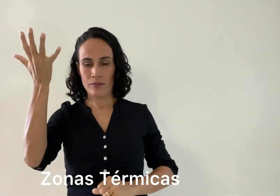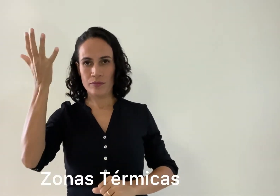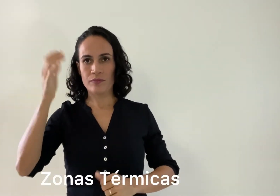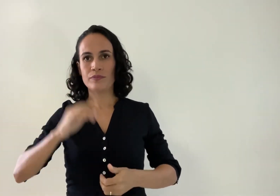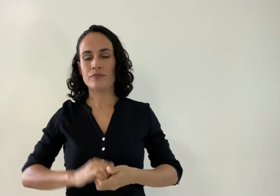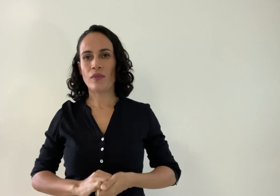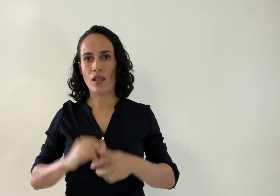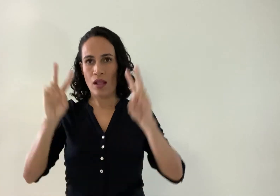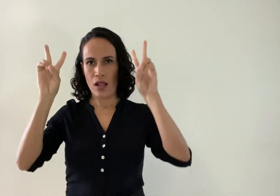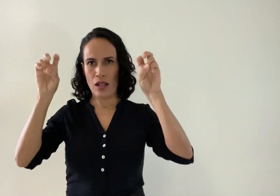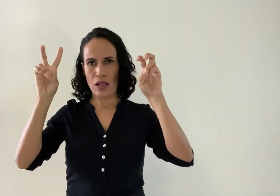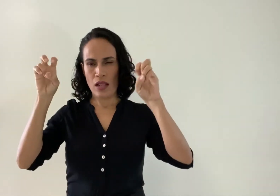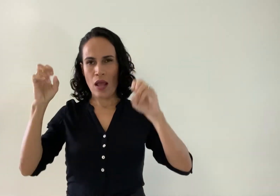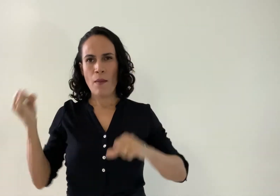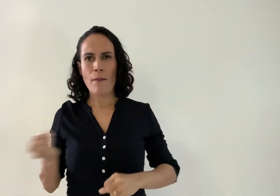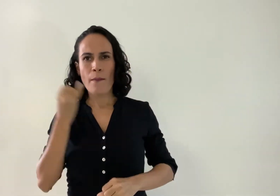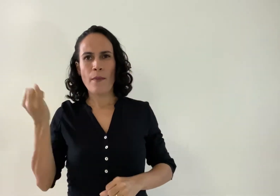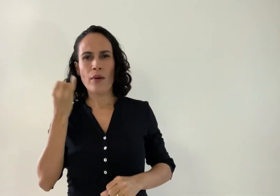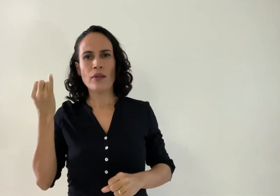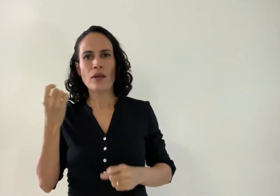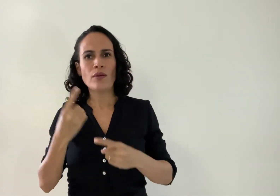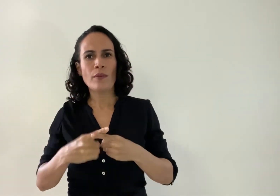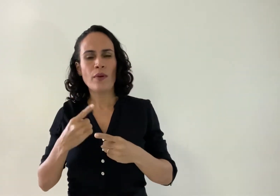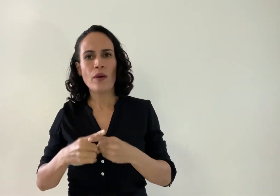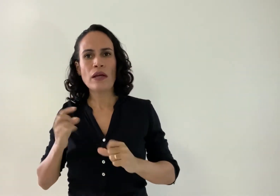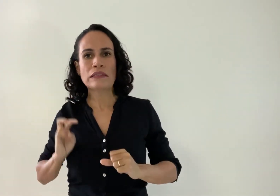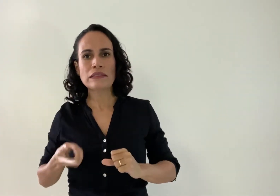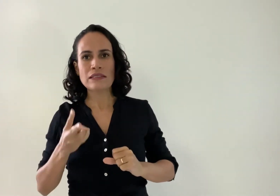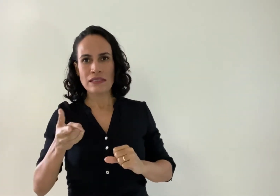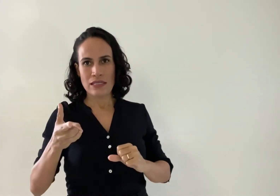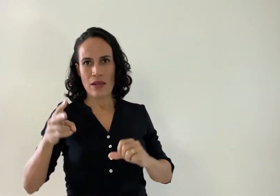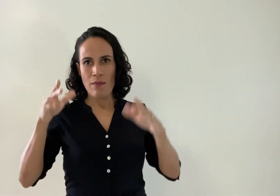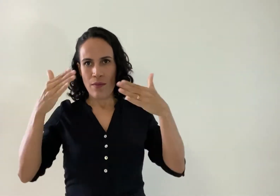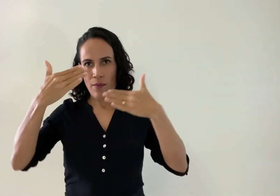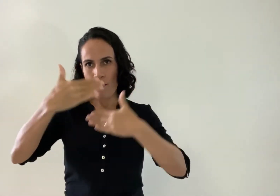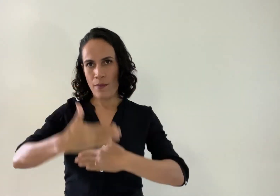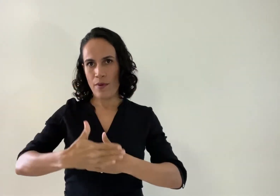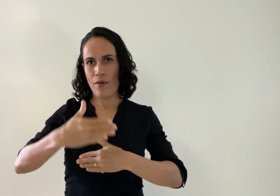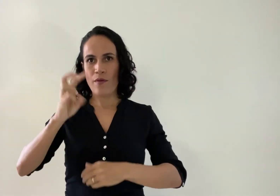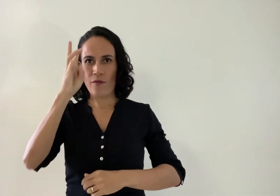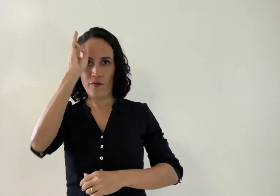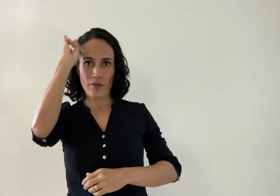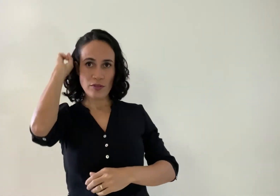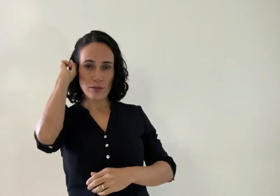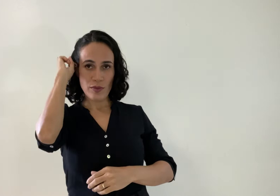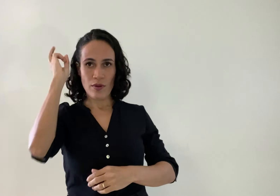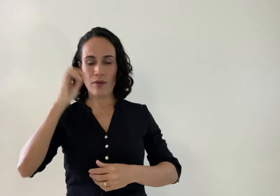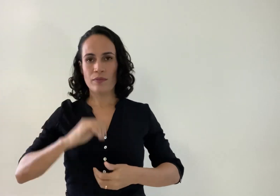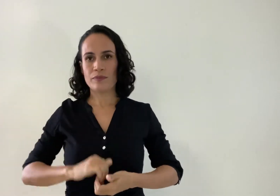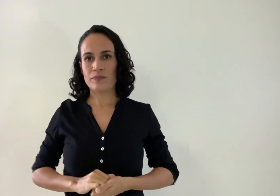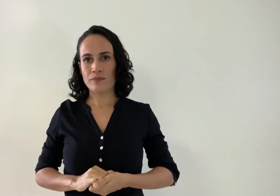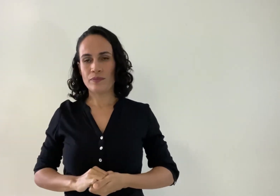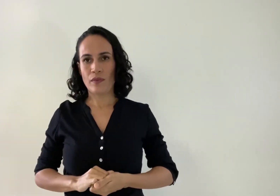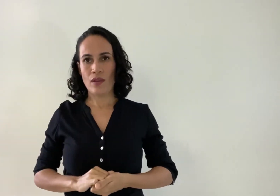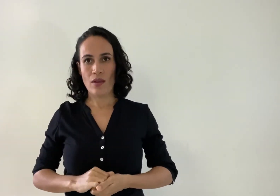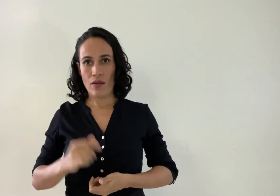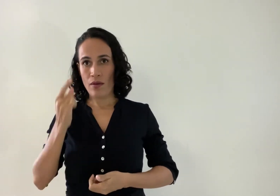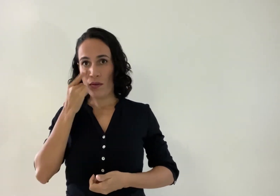olhada nesse mapa mundi. A primeira linha mais em destaque que a gente vê é a linha do Equador. A linha do Equador, ela é a única linha